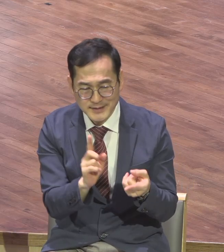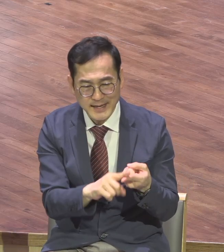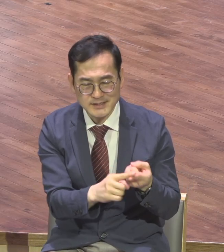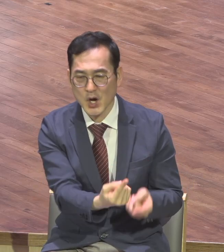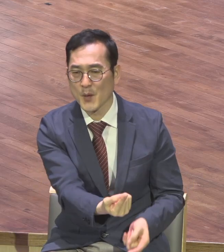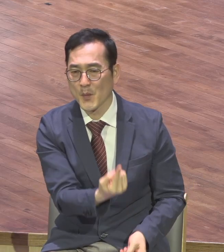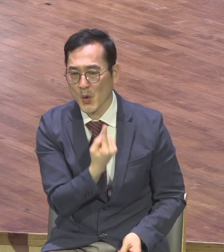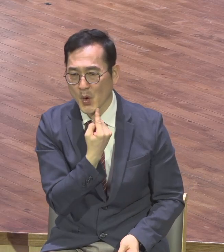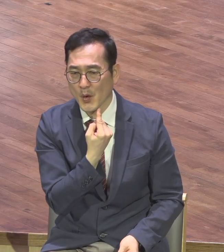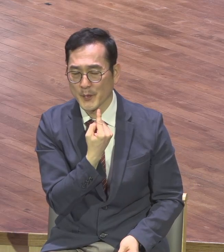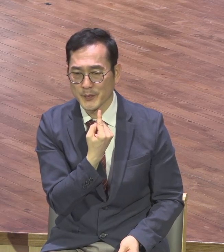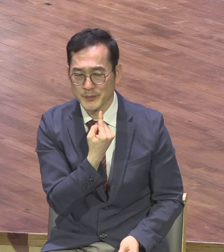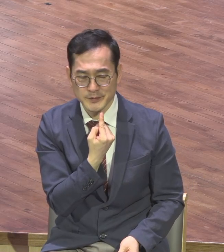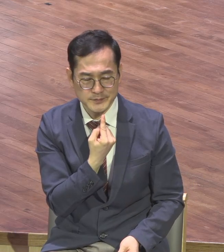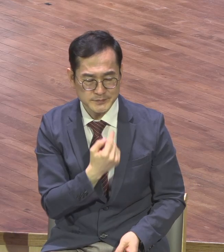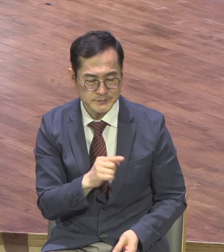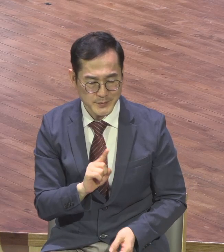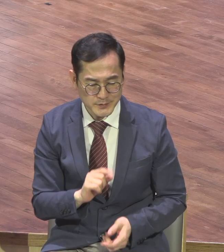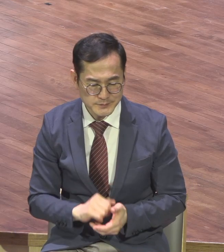청년들에게 이 미션을 주었습니다.